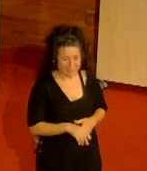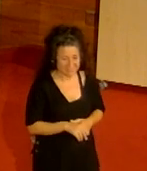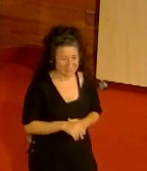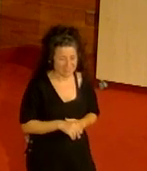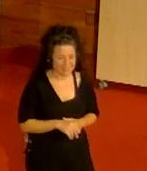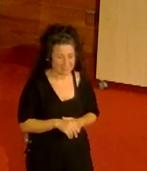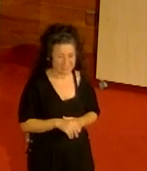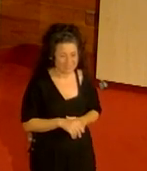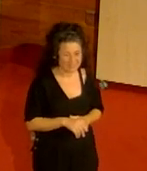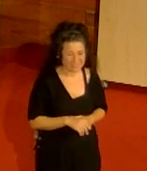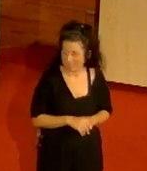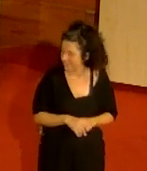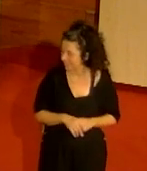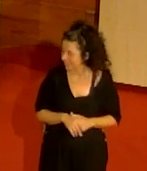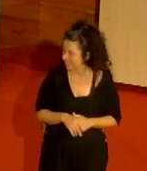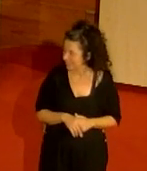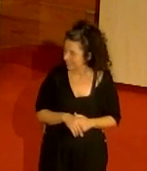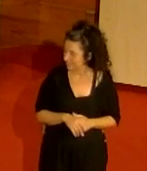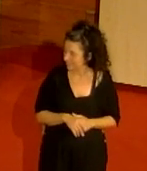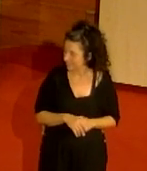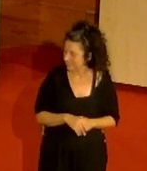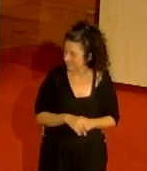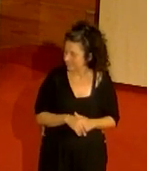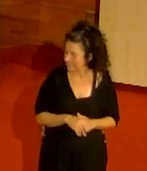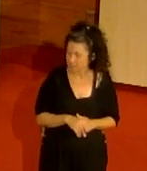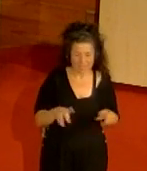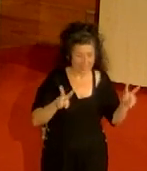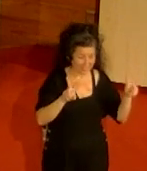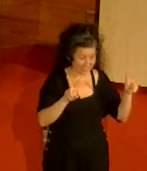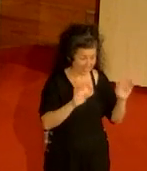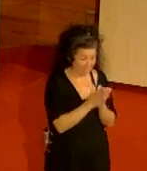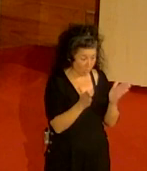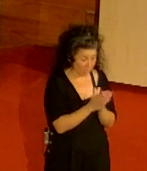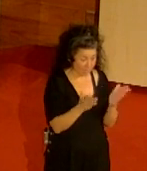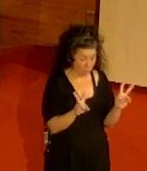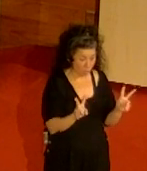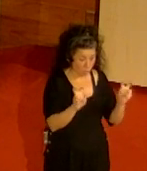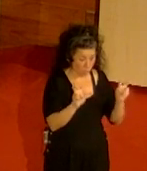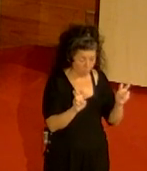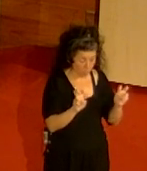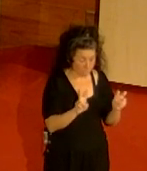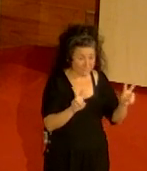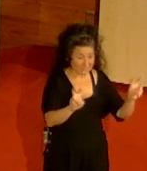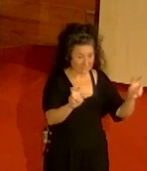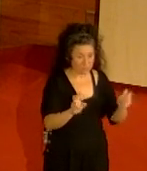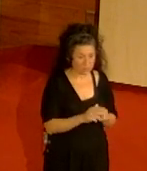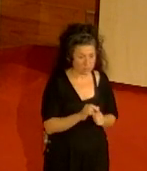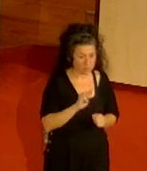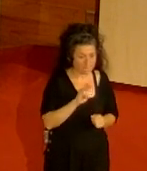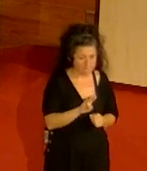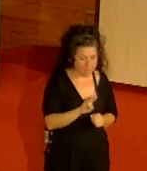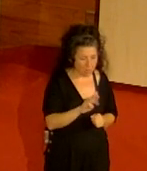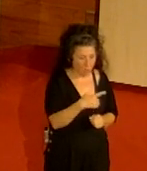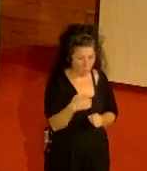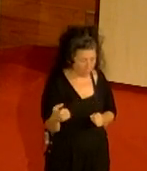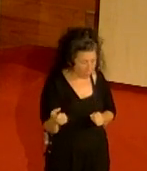Que digas el título del libro, ya das un spoiler aquí. Esto. Muy bien. Y luego igual es un compromiso. Pablo González es un